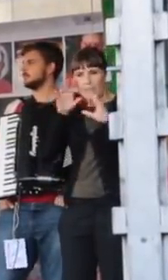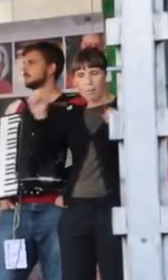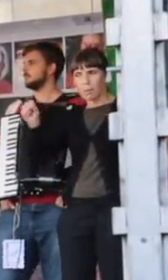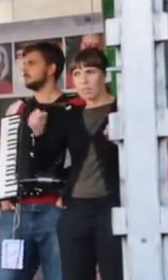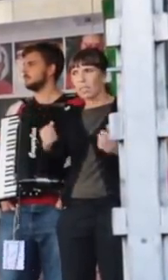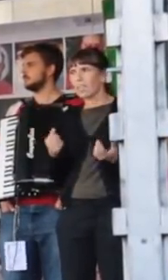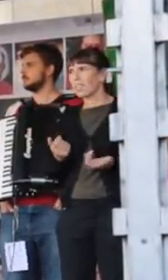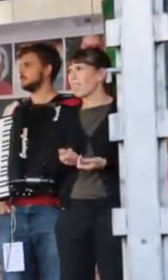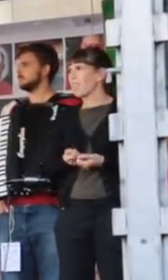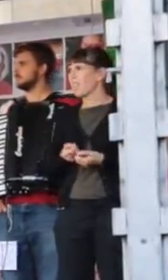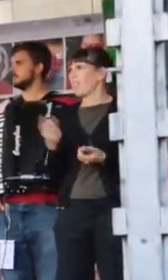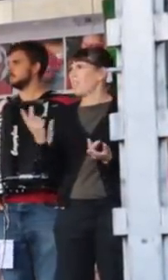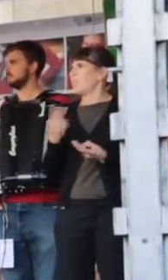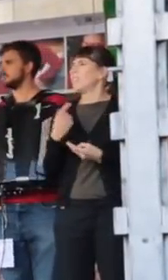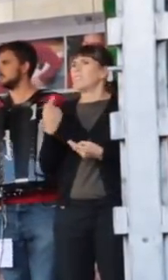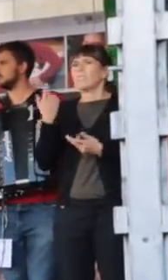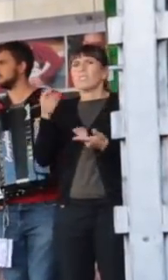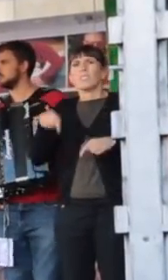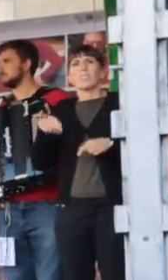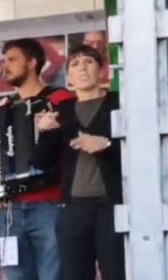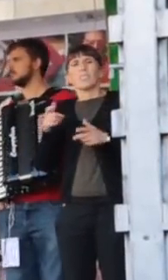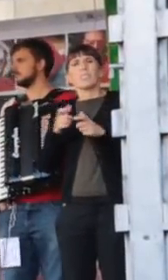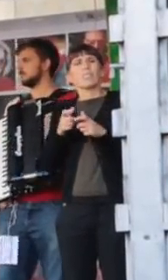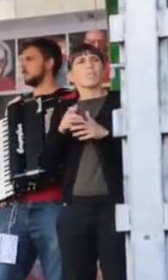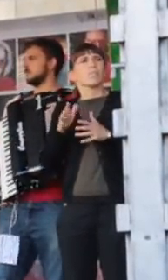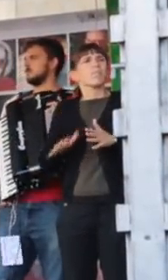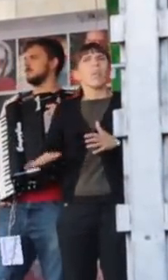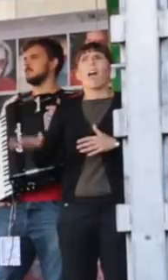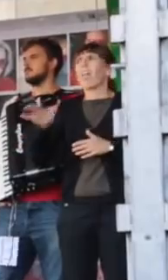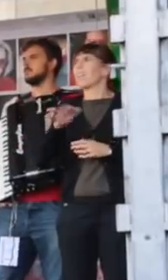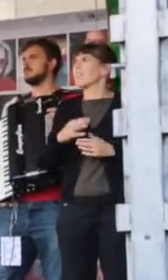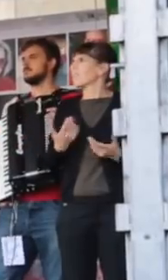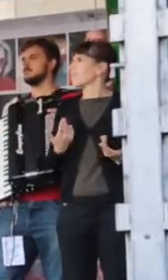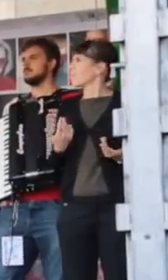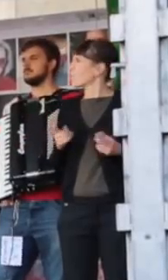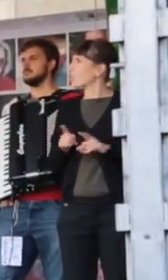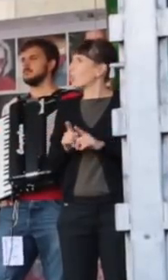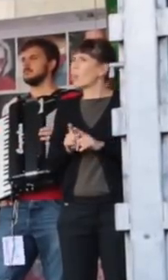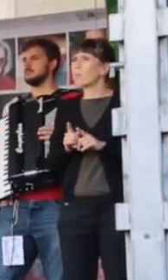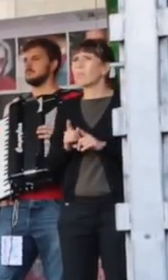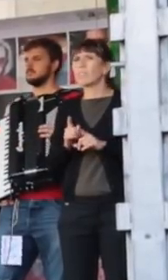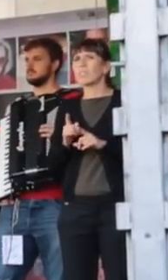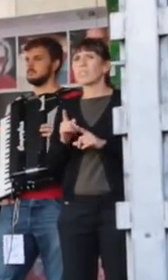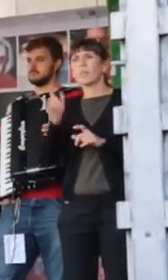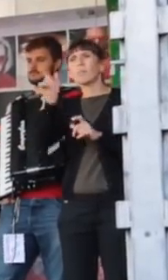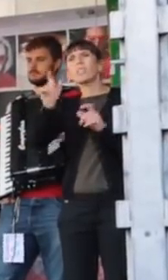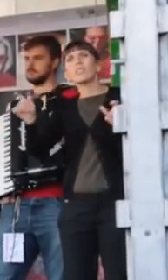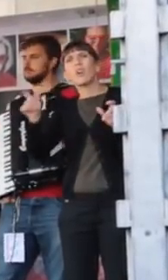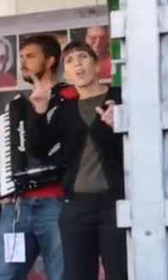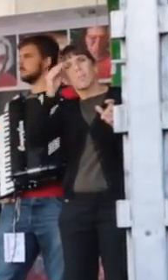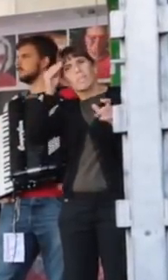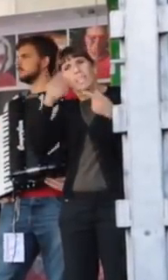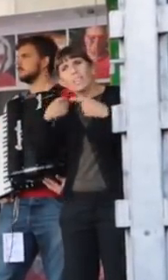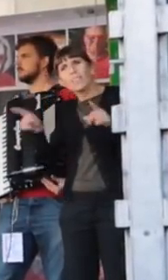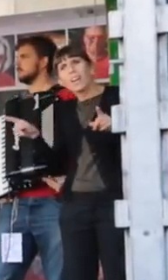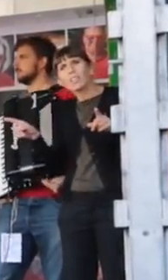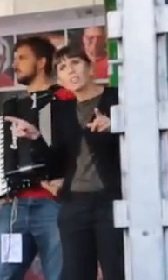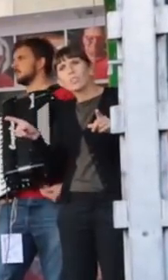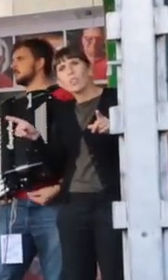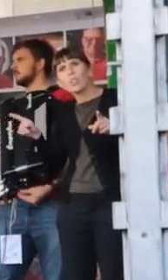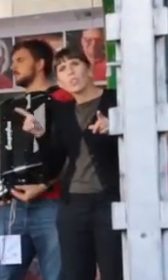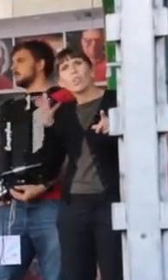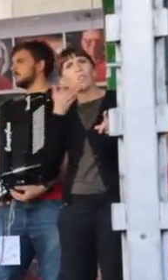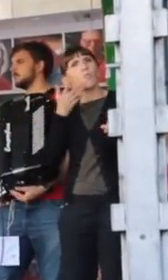la pensano come loro la vuole far provare fortemente. Non ringrazio il ministro